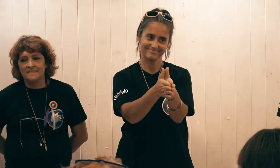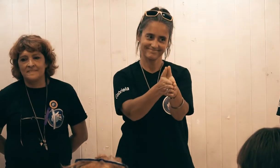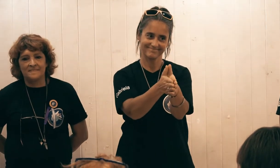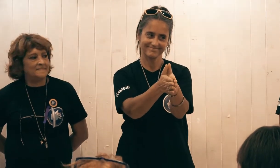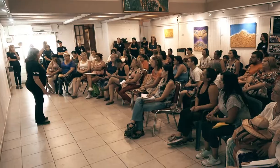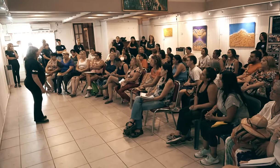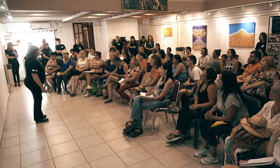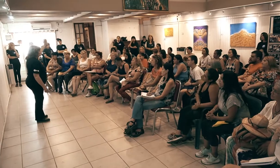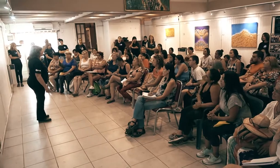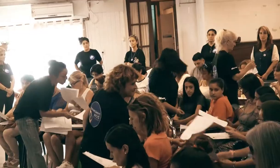Volar,